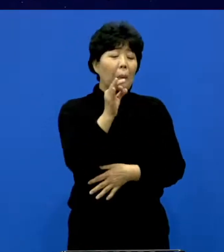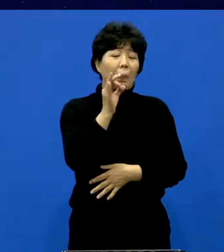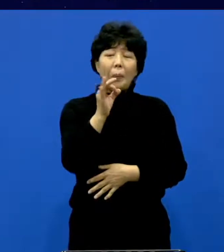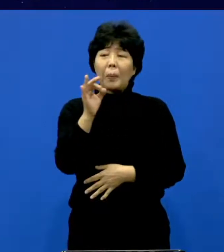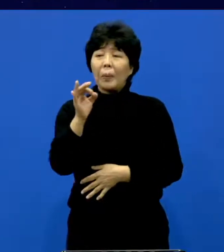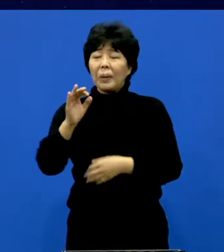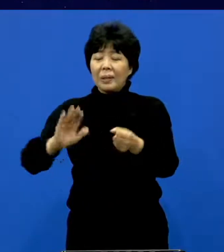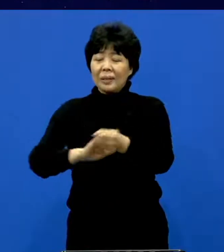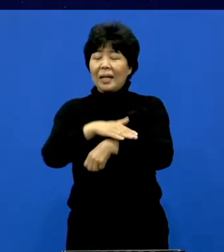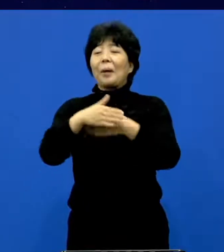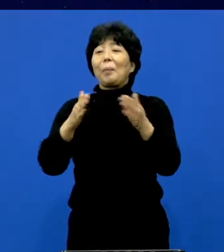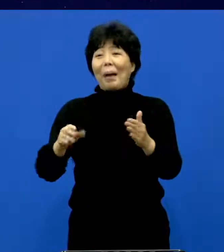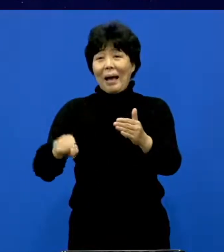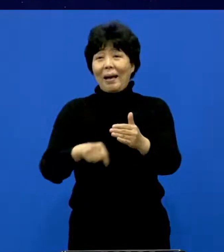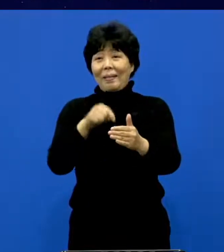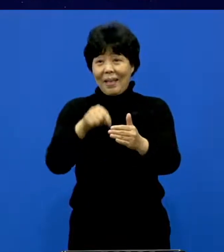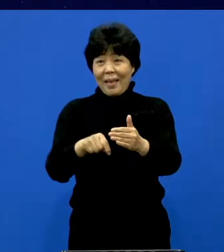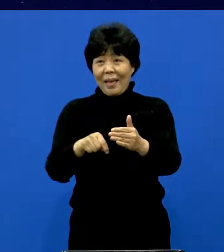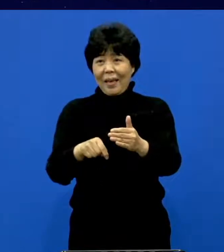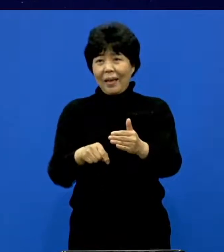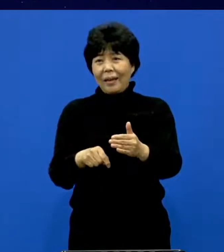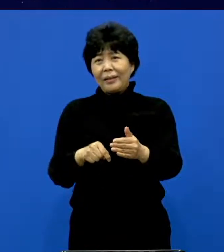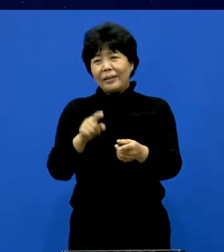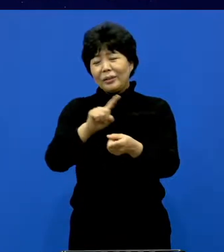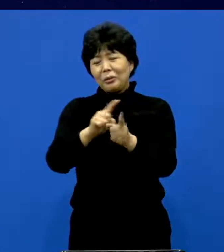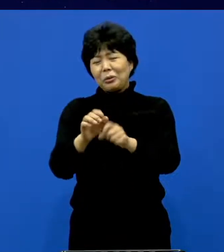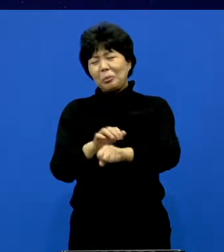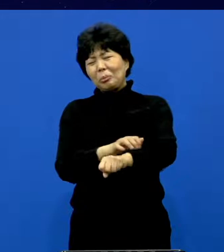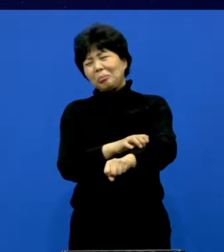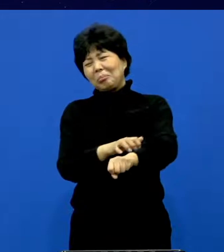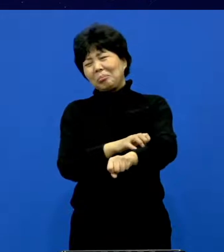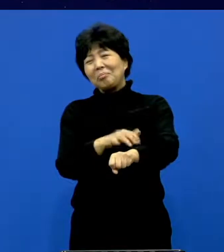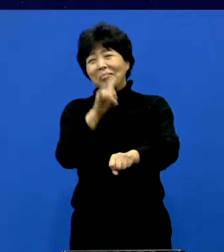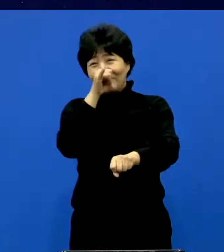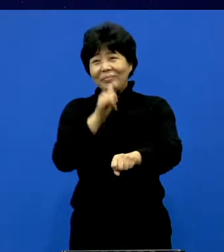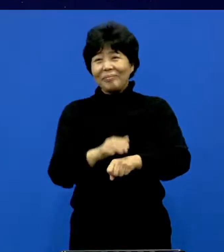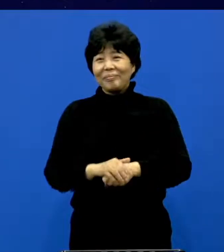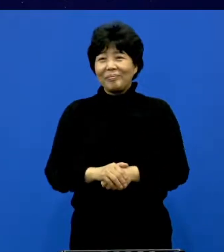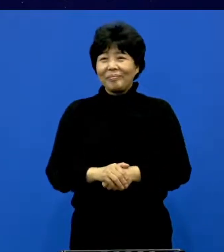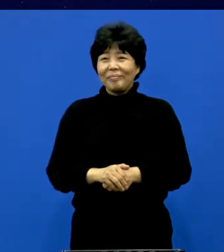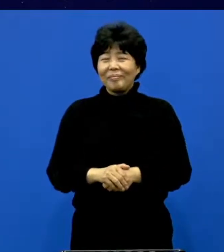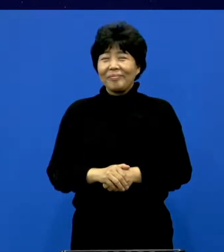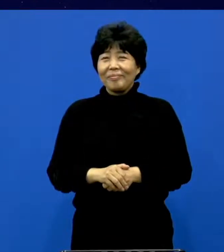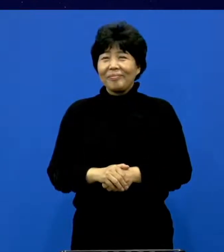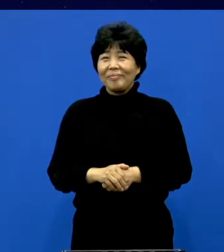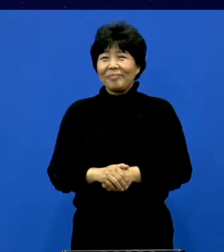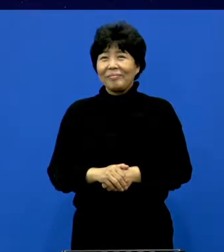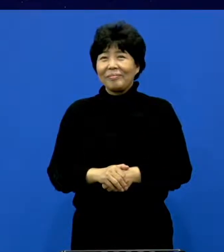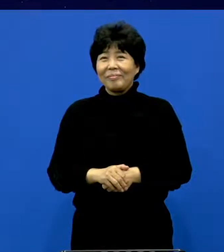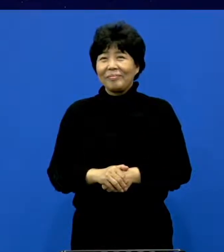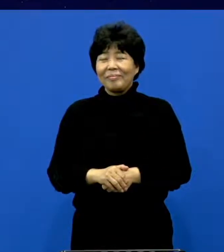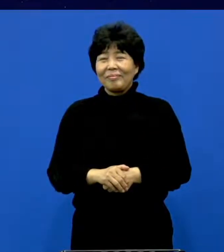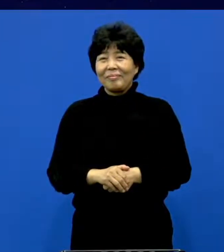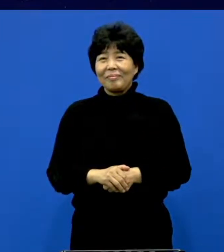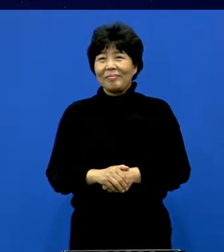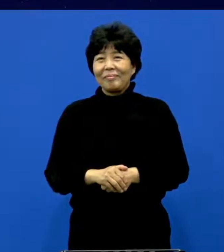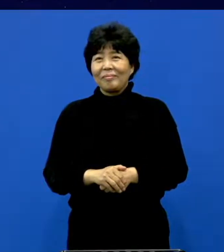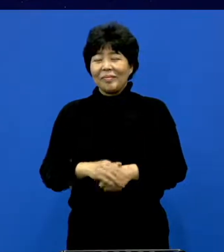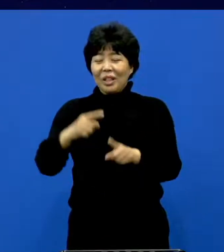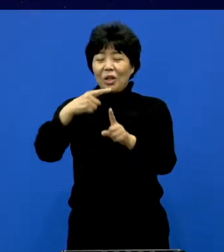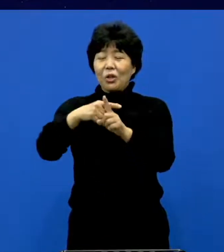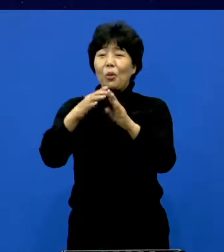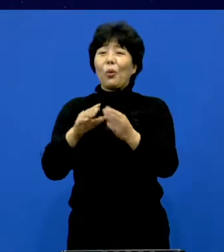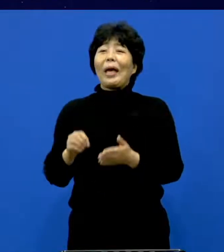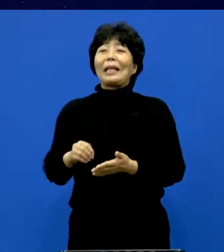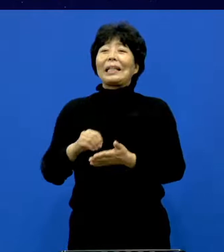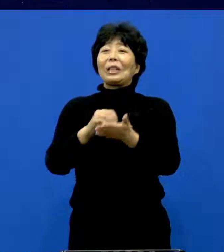사랑방 안에 들어가면 이게 좀 불편하거든요. 처음에 들어가면 그냥 다니는 걸 좋고 등록 안 하고 다니는 게